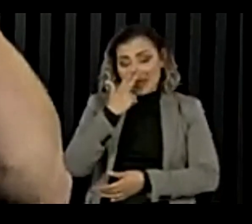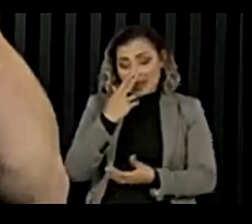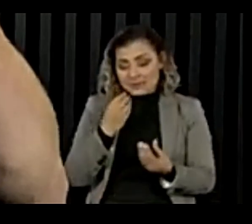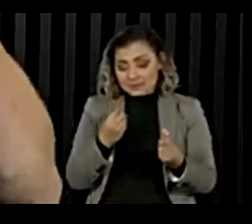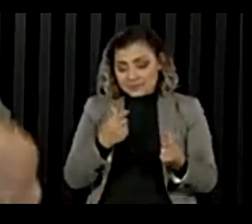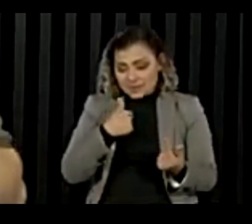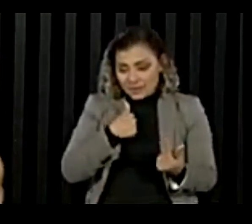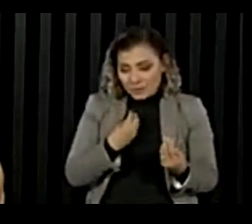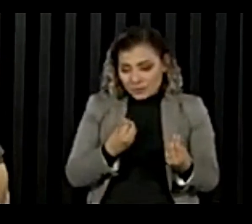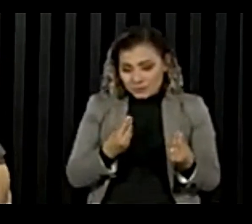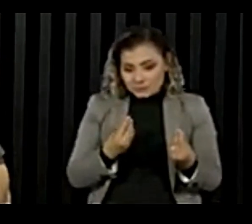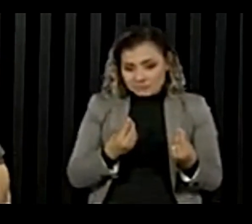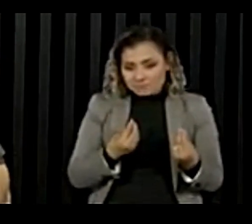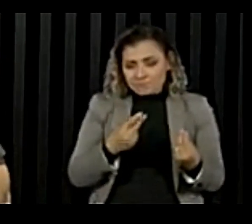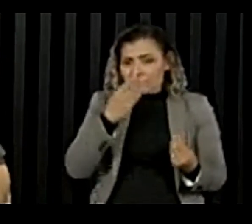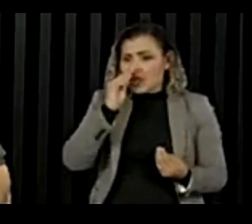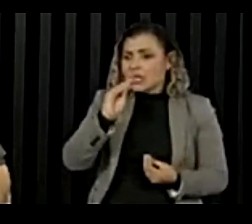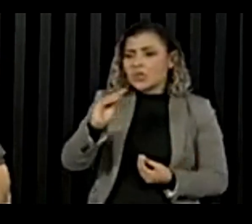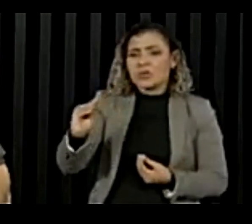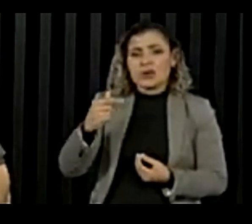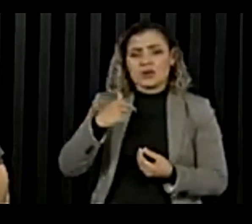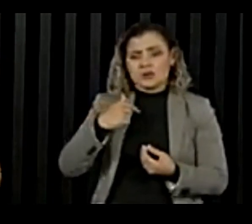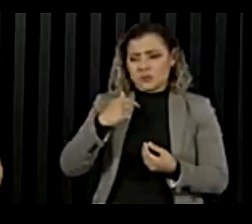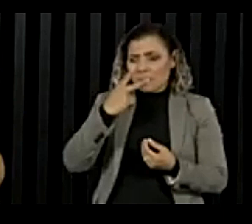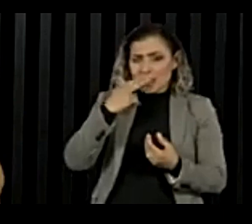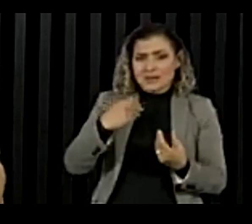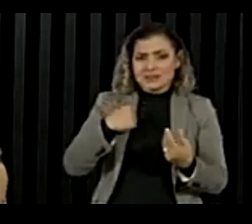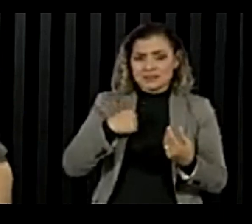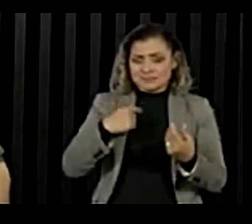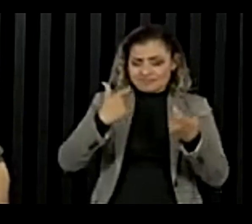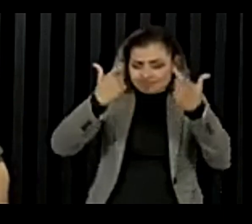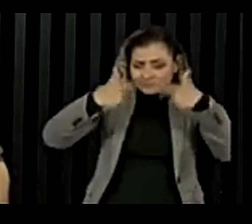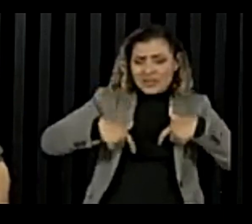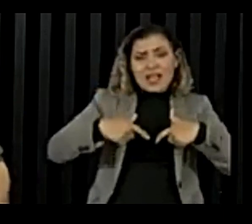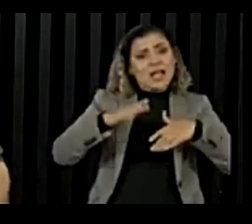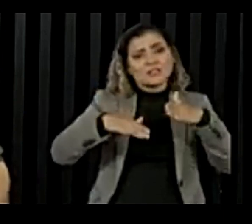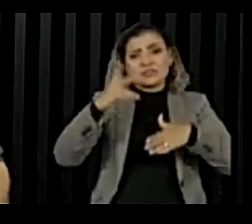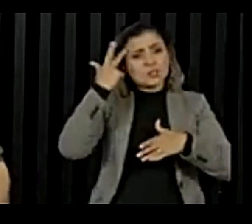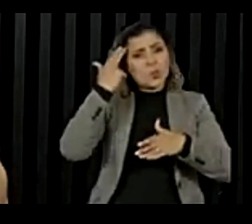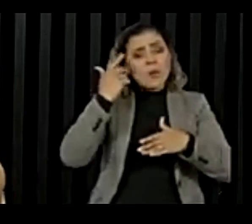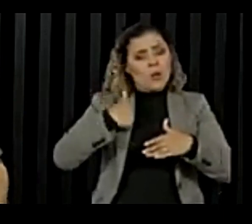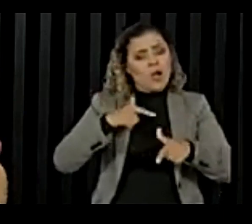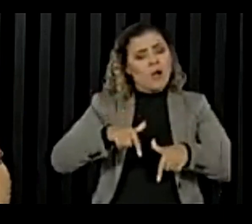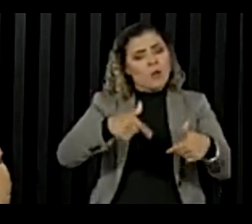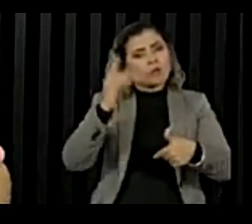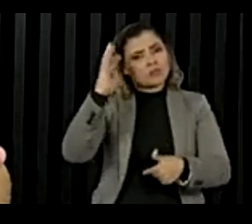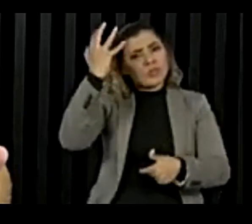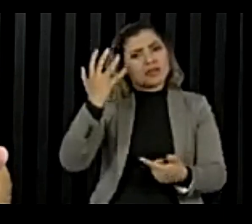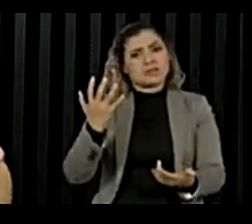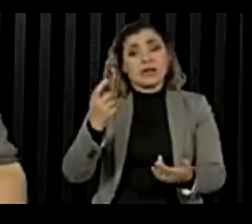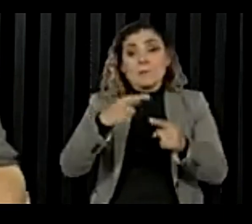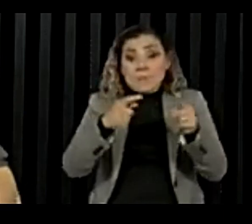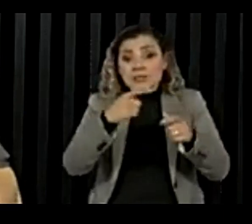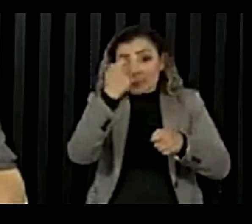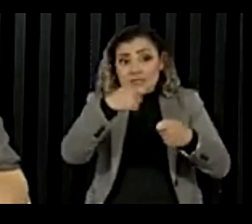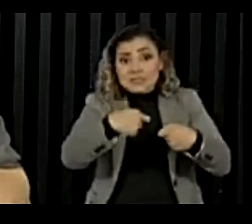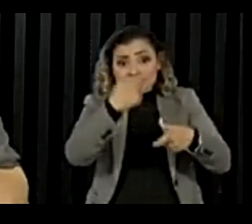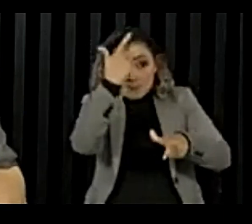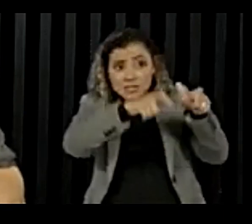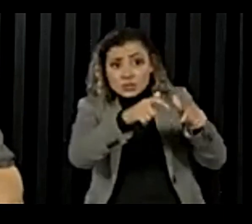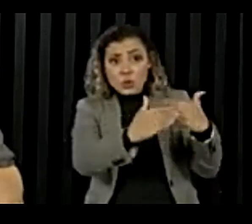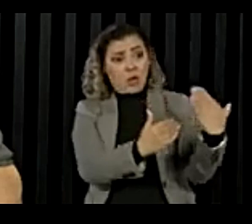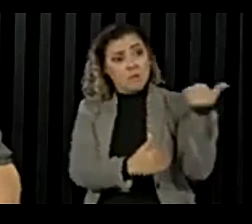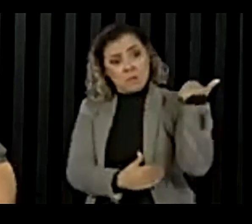desvalorizando ou dando pouca importância para o meu tamanho. É um erro comum que às vezes eu cometo e que eu preciso que alguém vire para mim, bata no meu ombro e